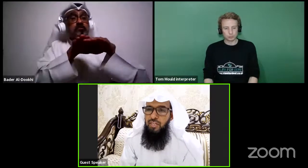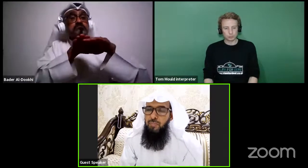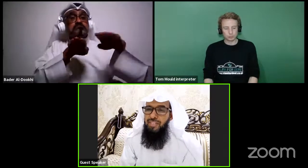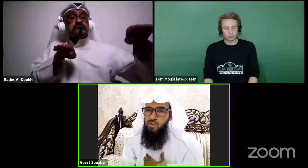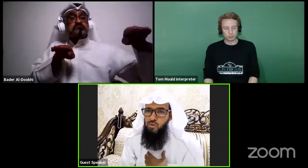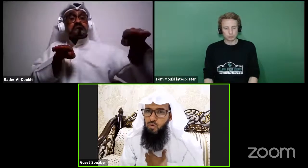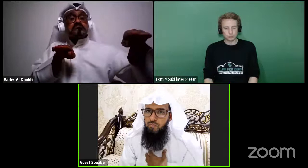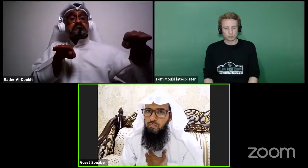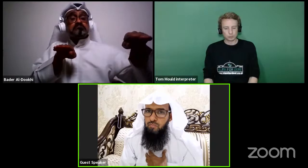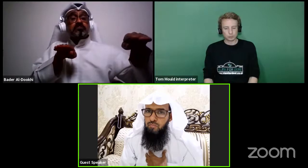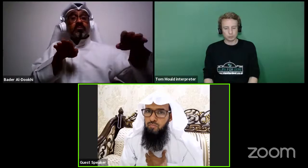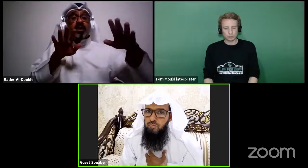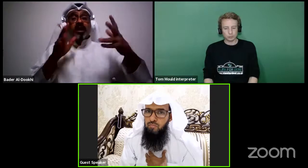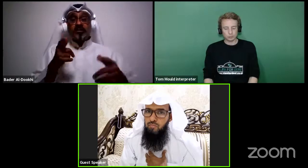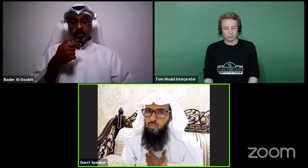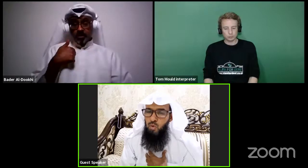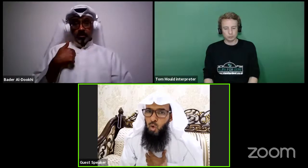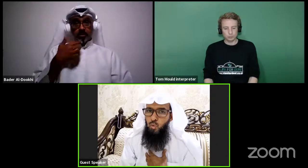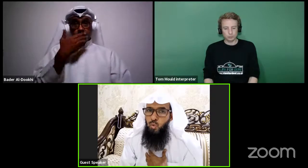حينما تصوم